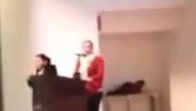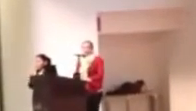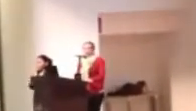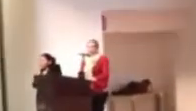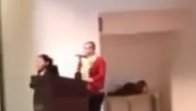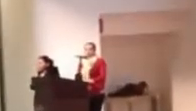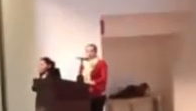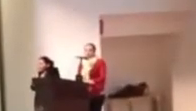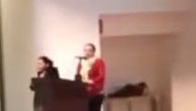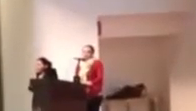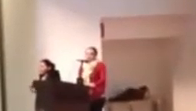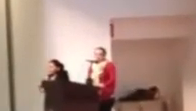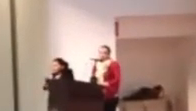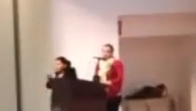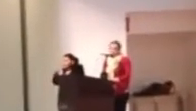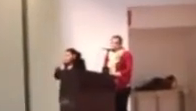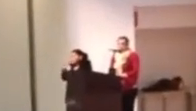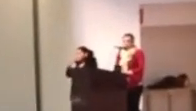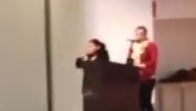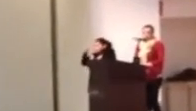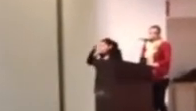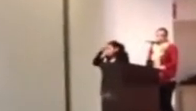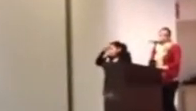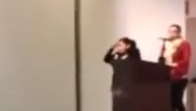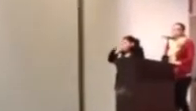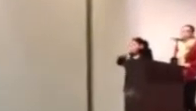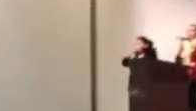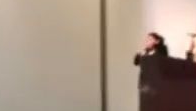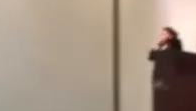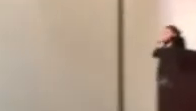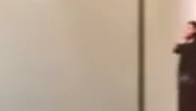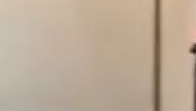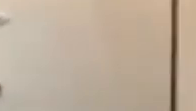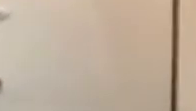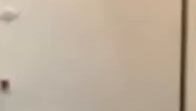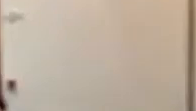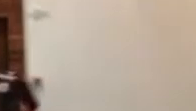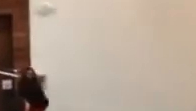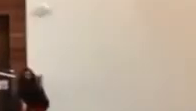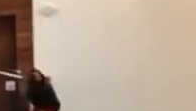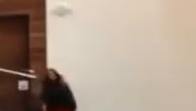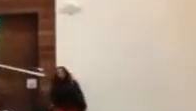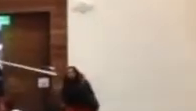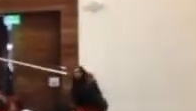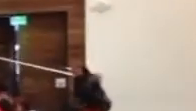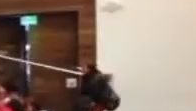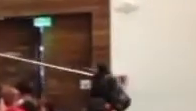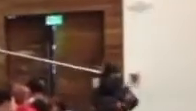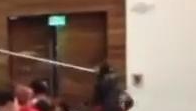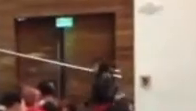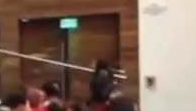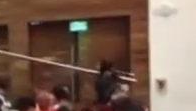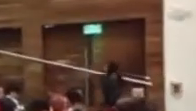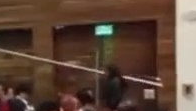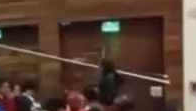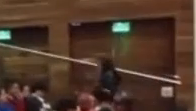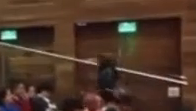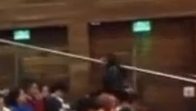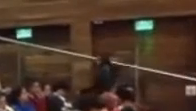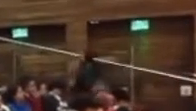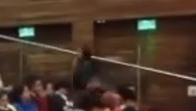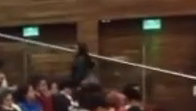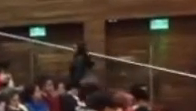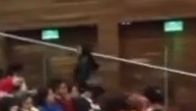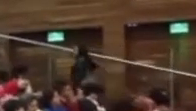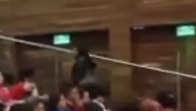en torno a esto, decir, ay, son tan inteligentes, entonces pues se aburren, los maestros no los pueden tratar y